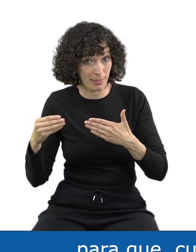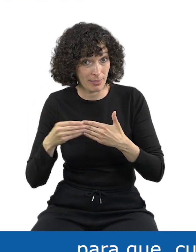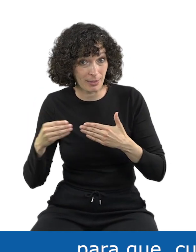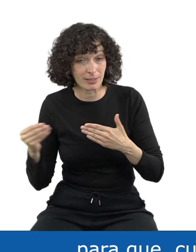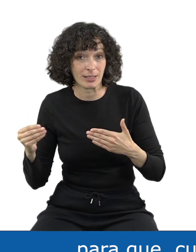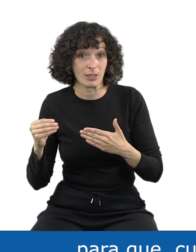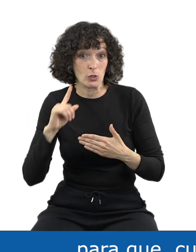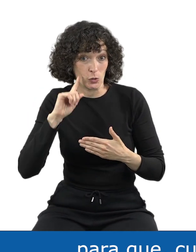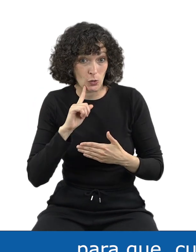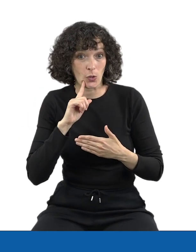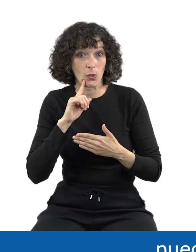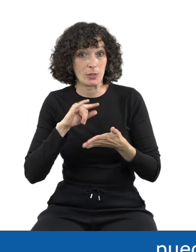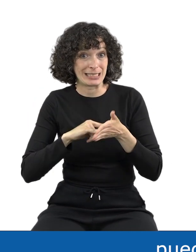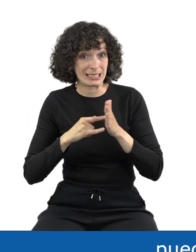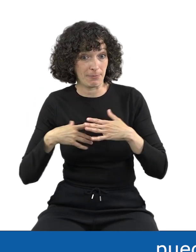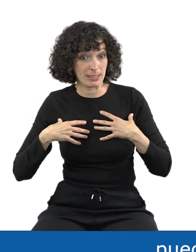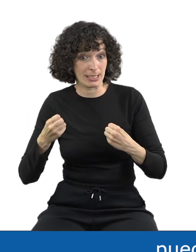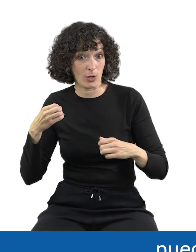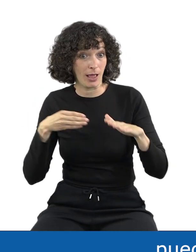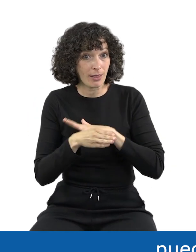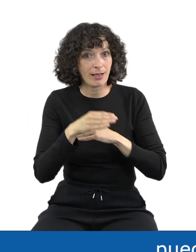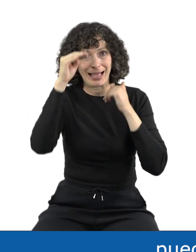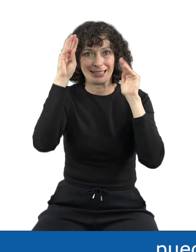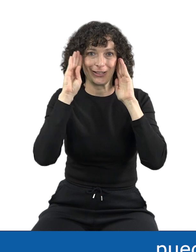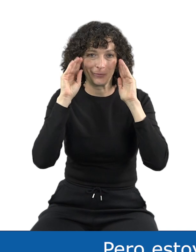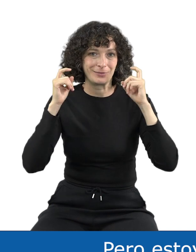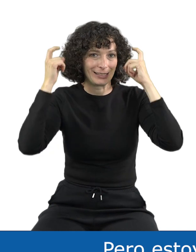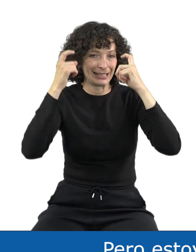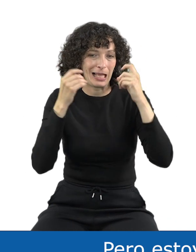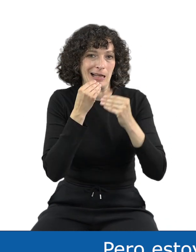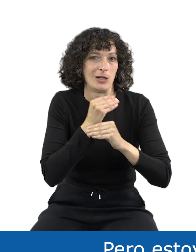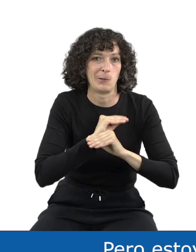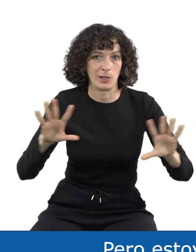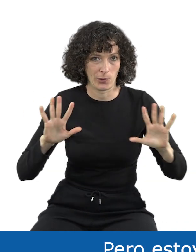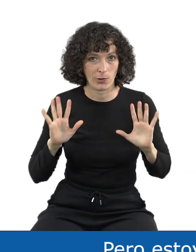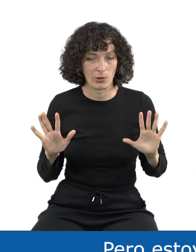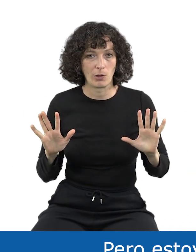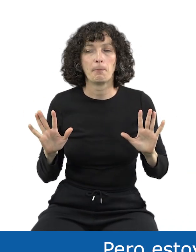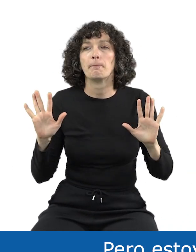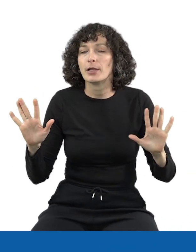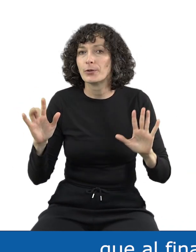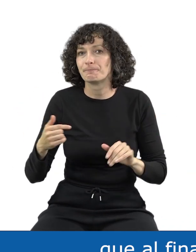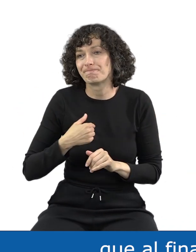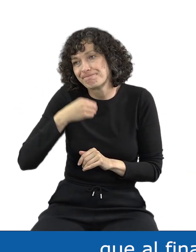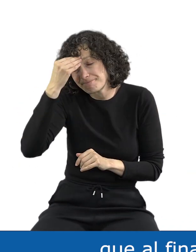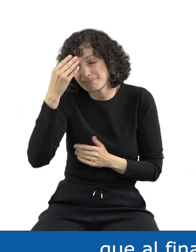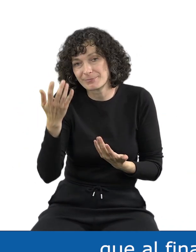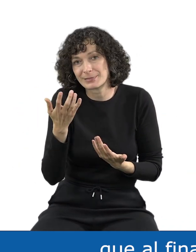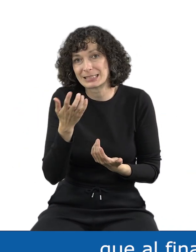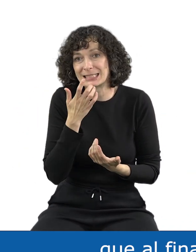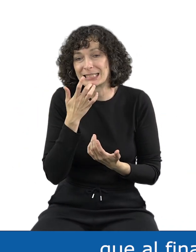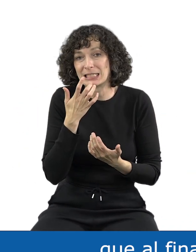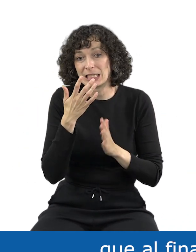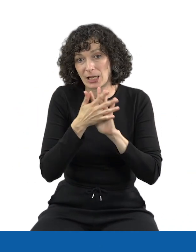llegue al sistema sanitario pueda ser atendido de la mejor manera posible. Pero estoy convencido de eso, que en muchos casos, bueno, pues que al final el desconocimiento de